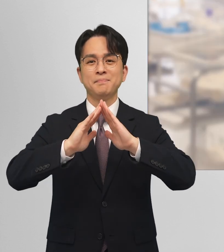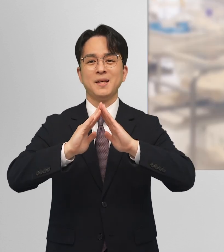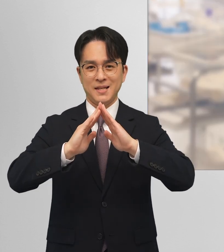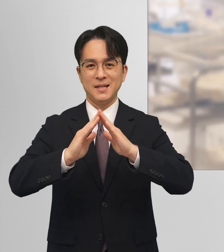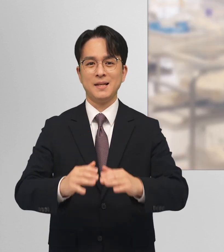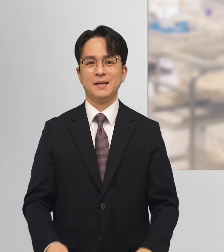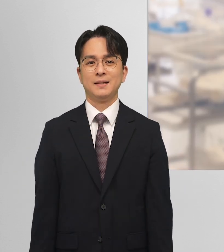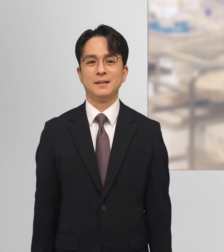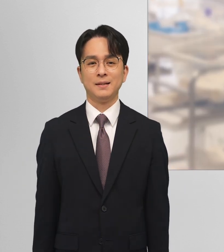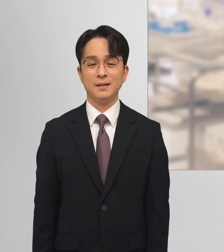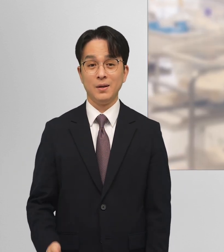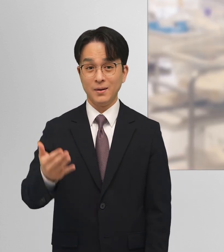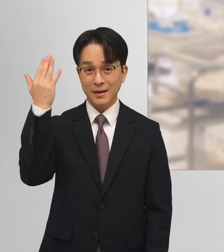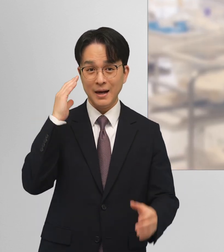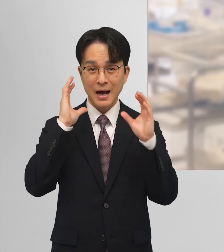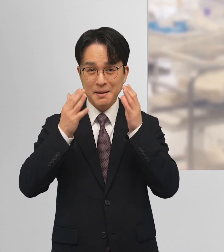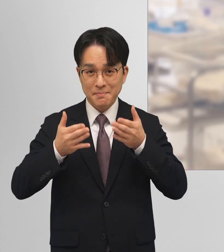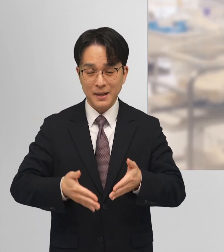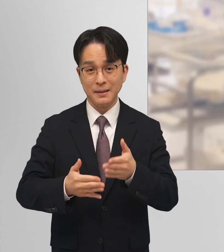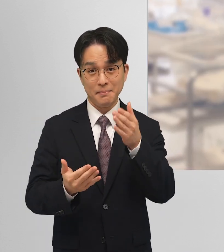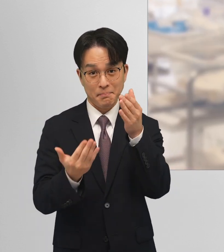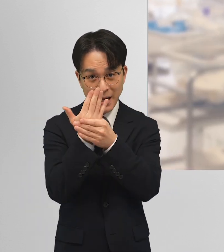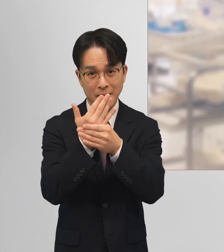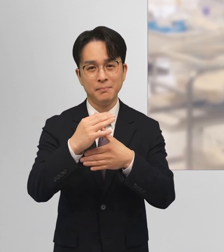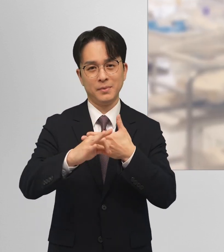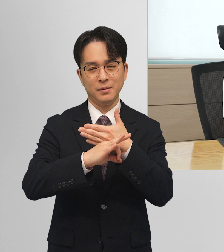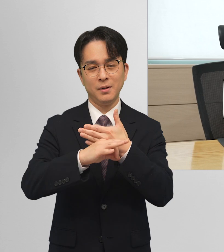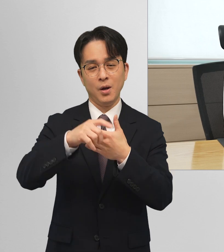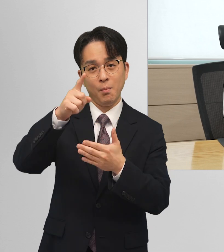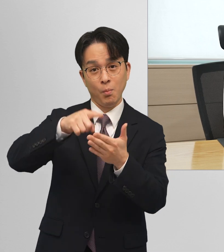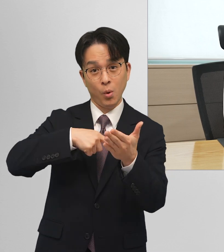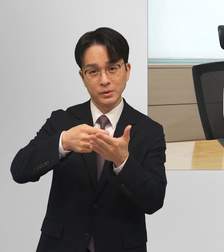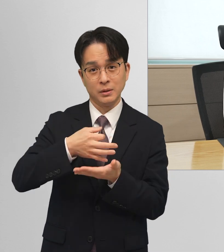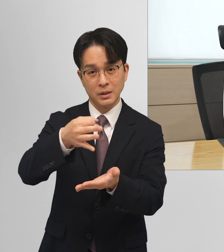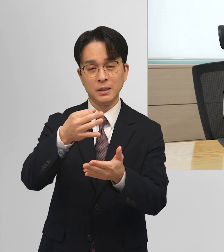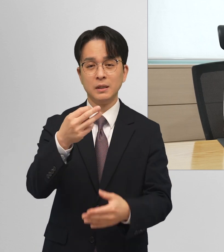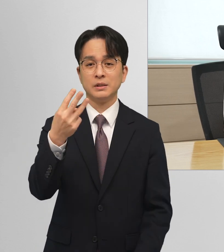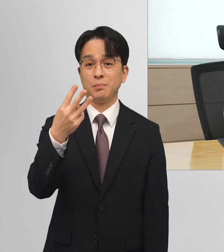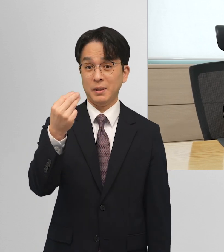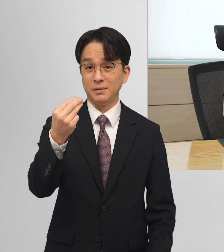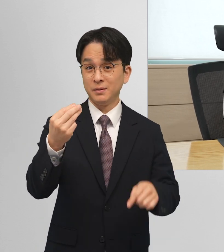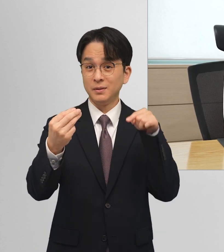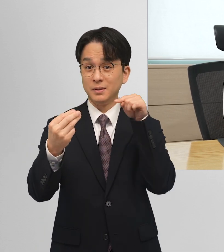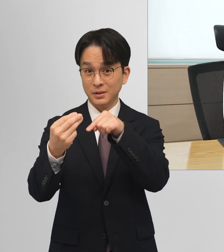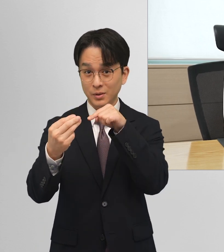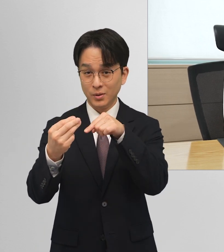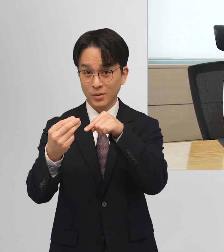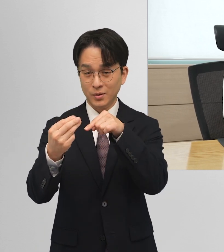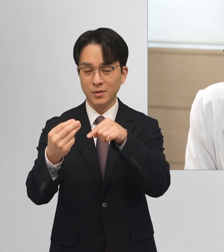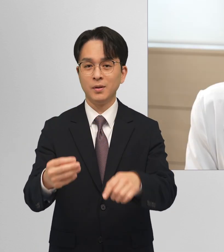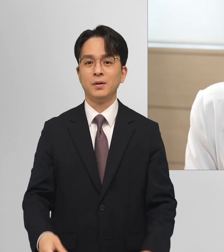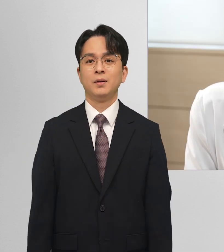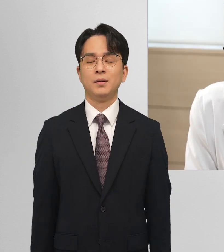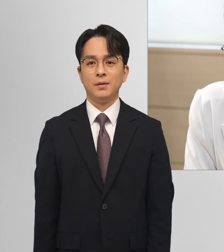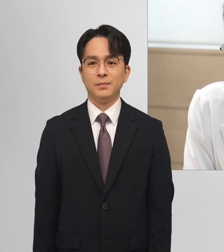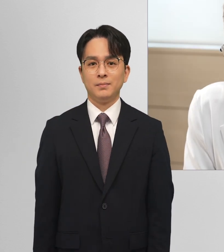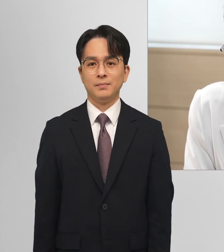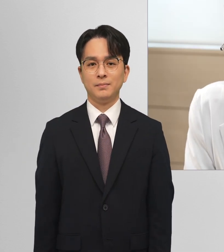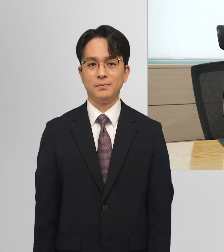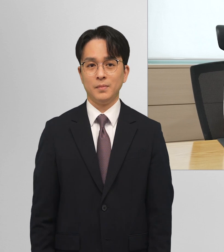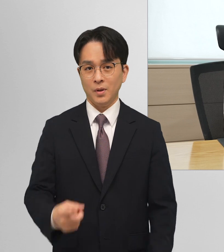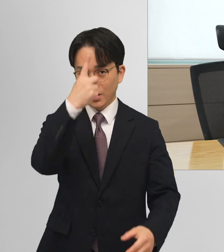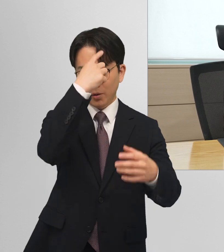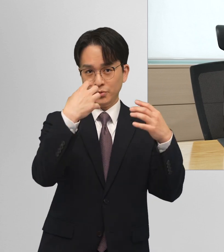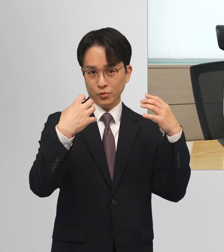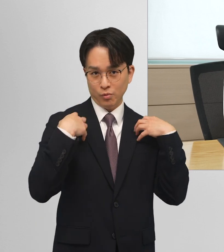만들어졌습니다. 과거에는 분만 과정에서 발생하는 불가항력적인 의료사고에 대해 환자에게 최대한 3천만 원 정도의 보상금을